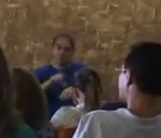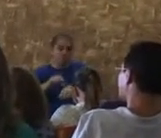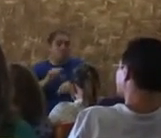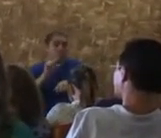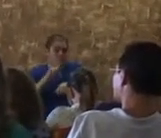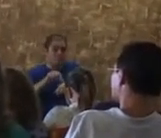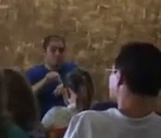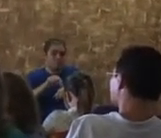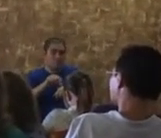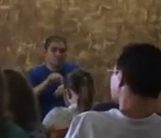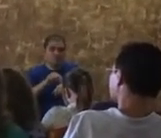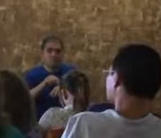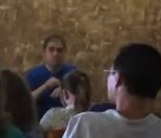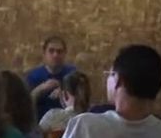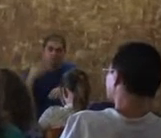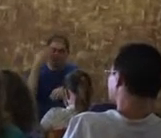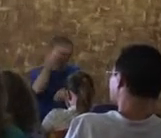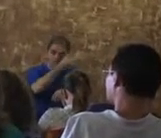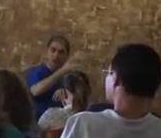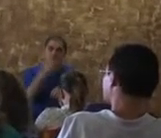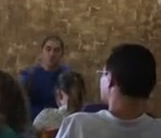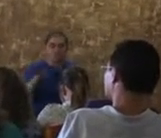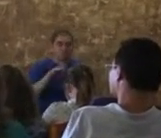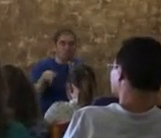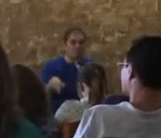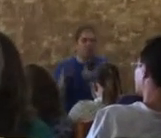lutando com o filho. Eu fui lá. Cheguei aqui,